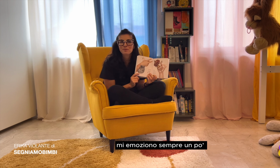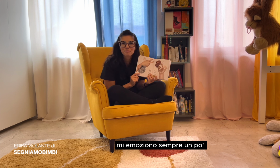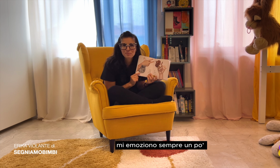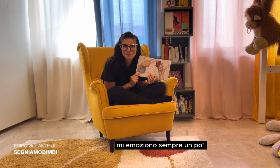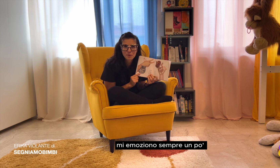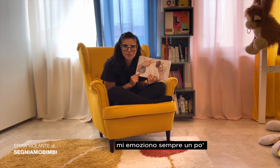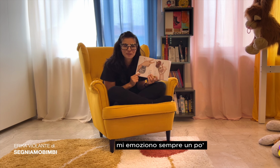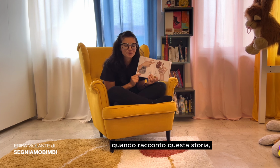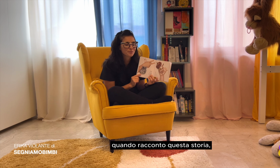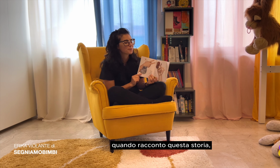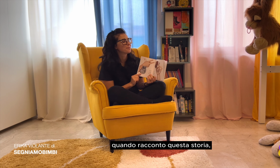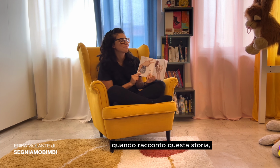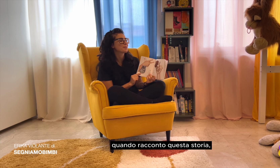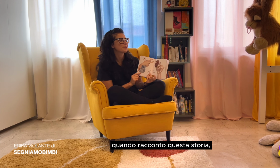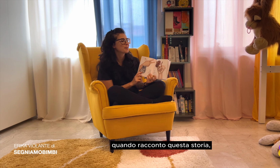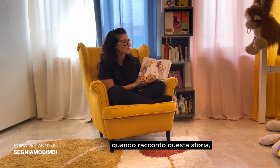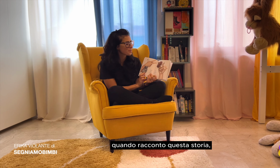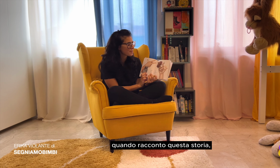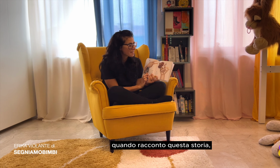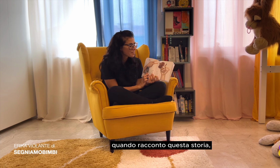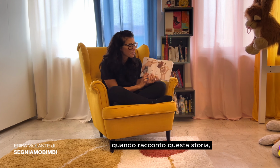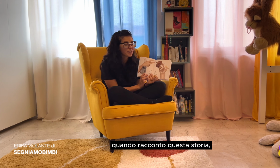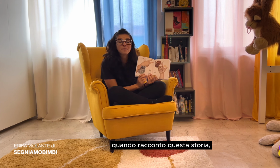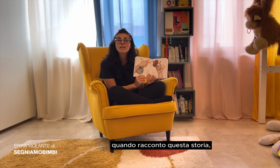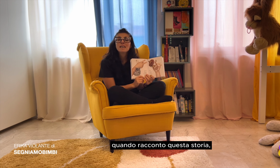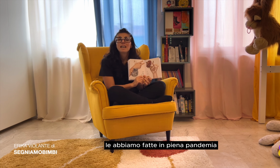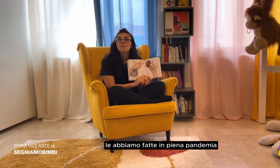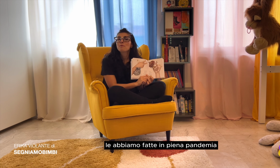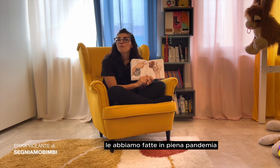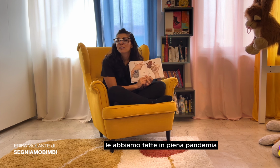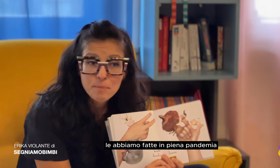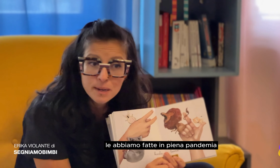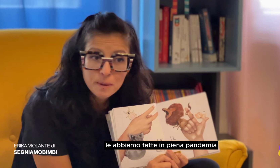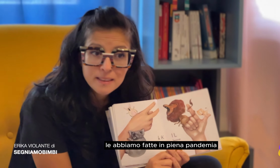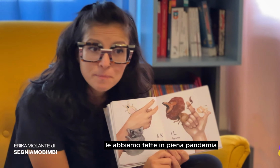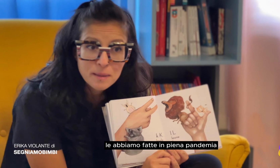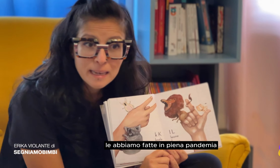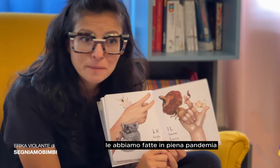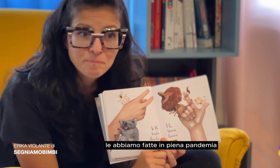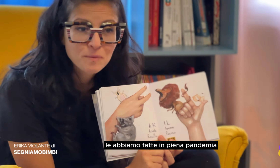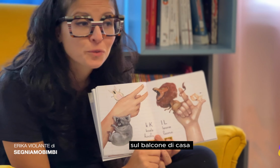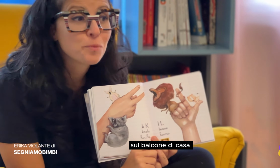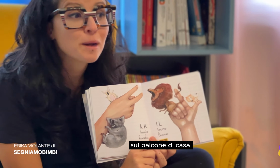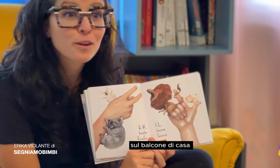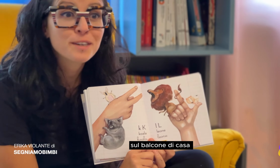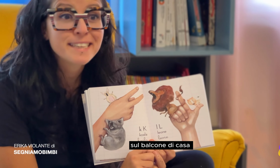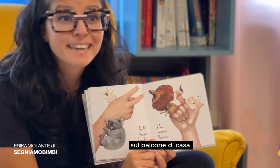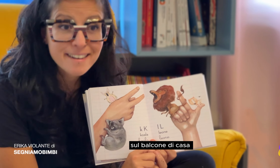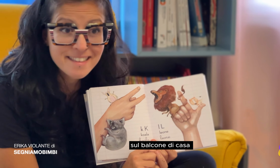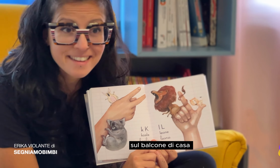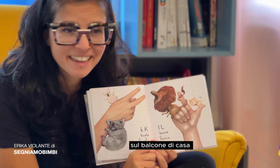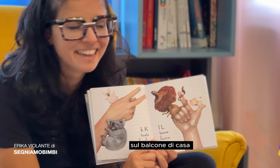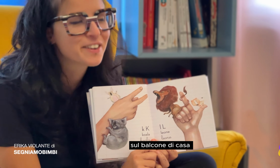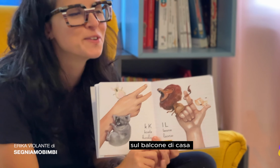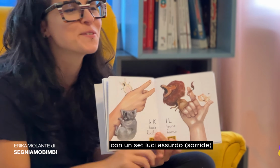un po' quando racconto questa storia. Le abbiamo fatte in piena pandemia, sul balcone di casa, con un